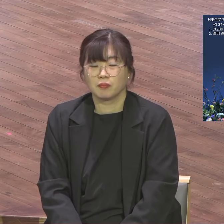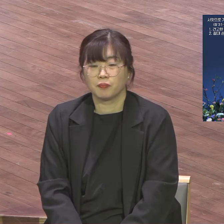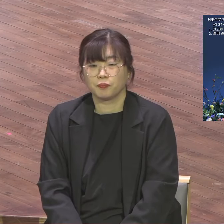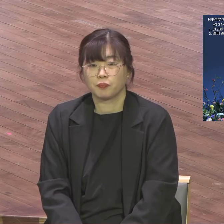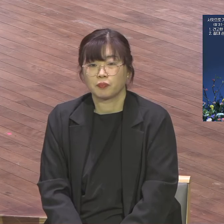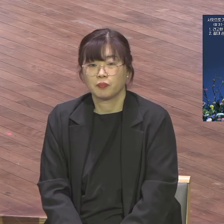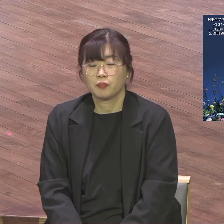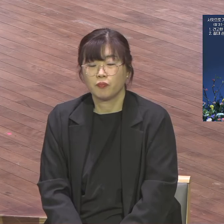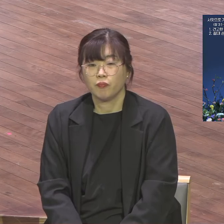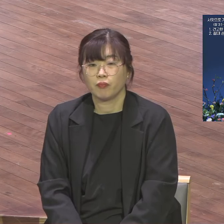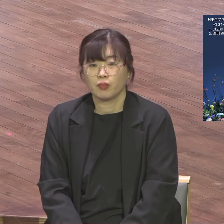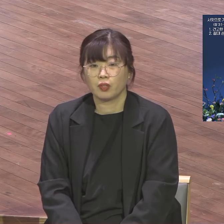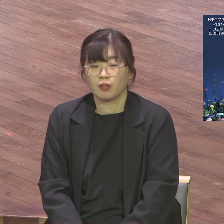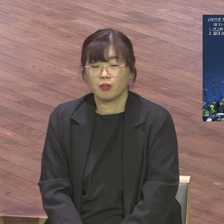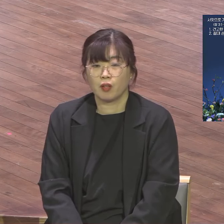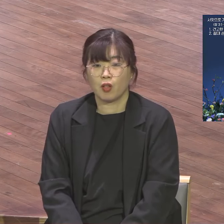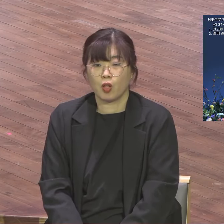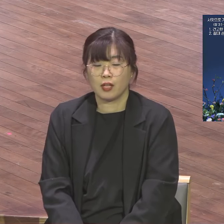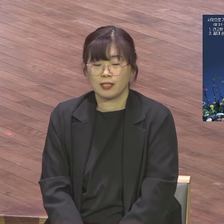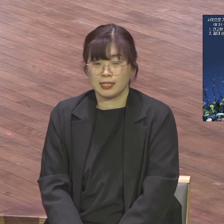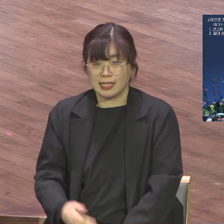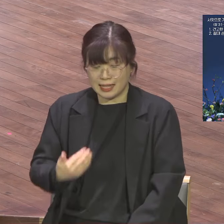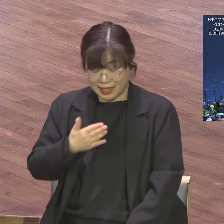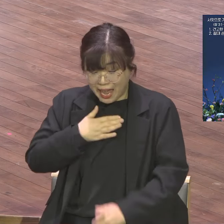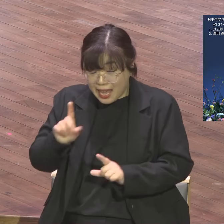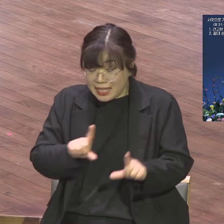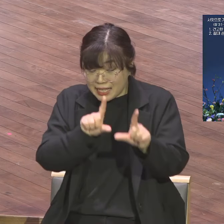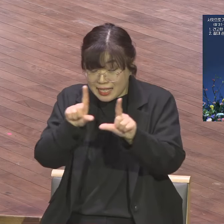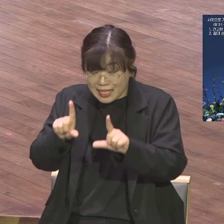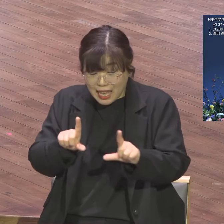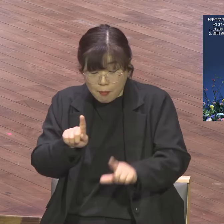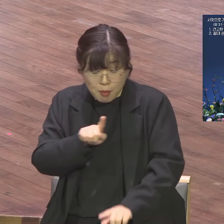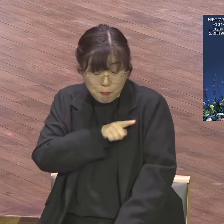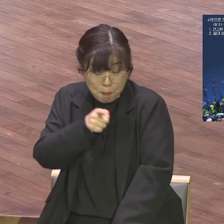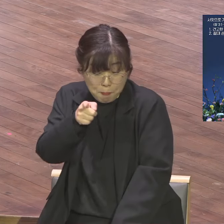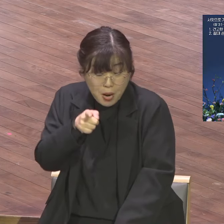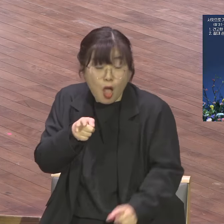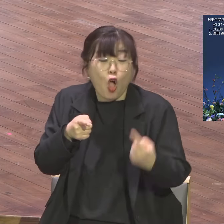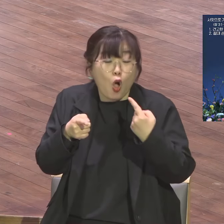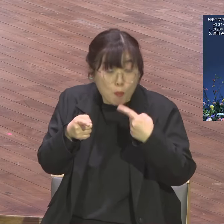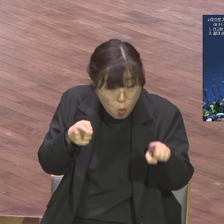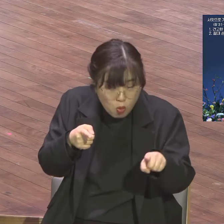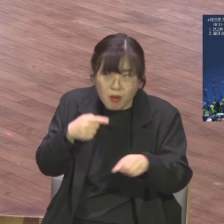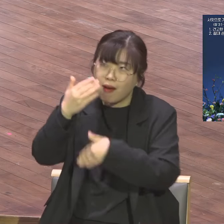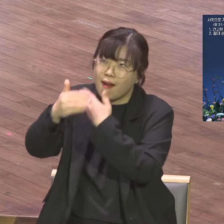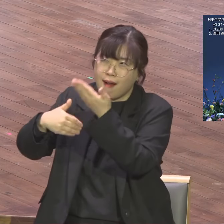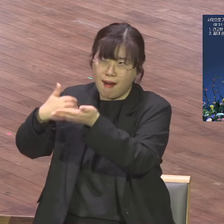이렇게 영육간의 우선순위가 분명한 삶을 살면서 장막터를 넓혀 나가는